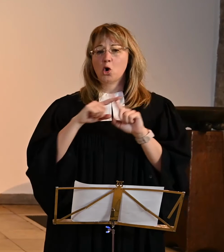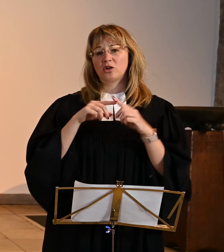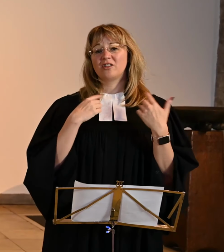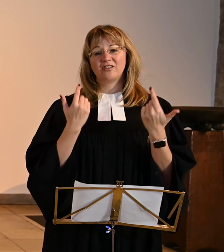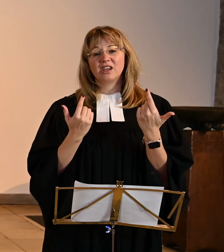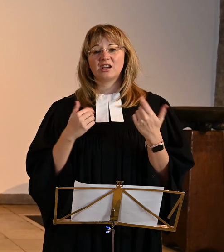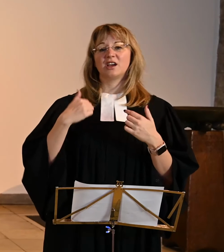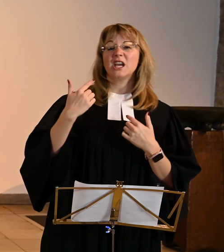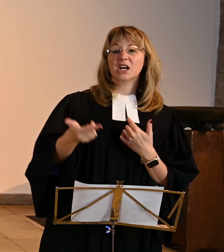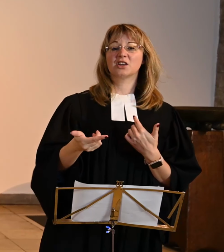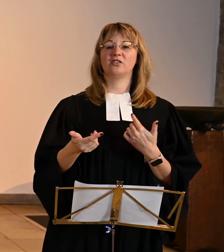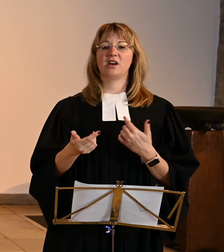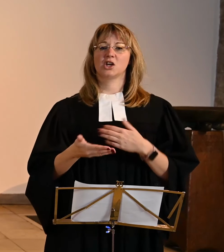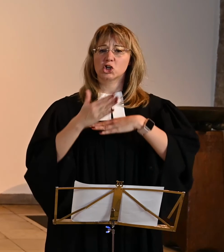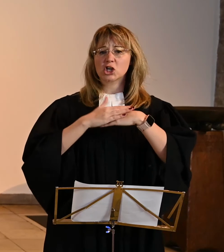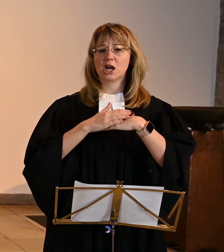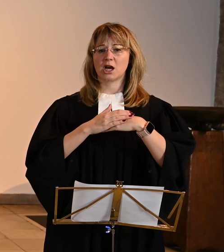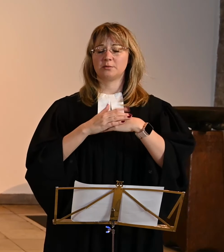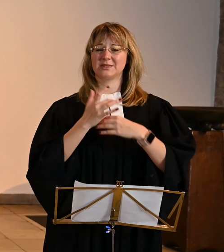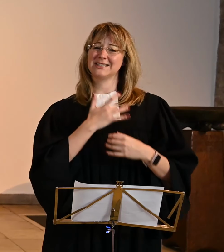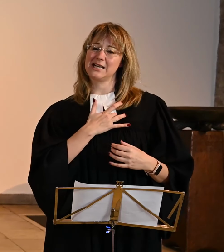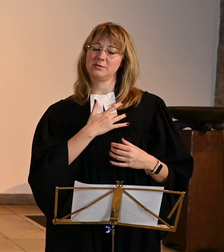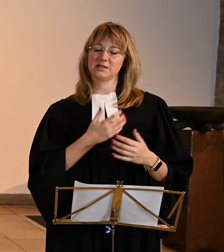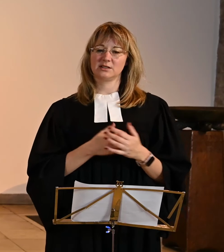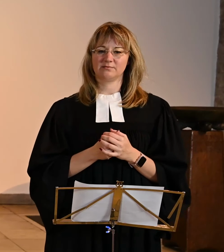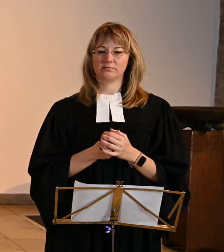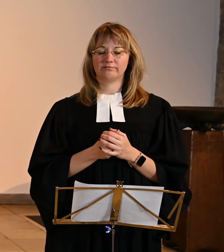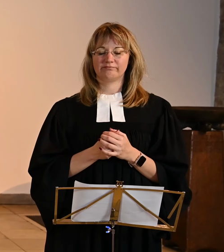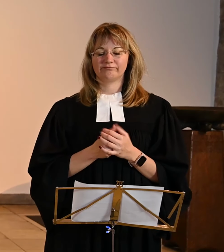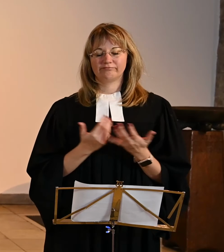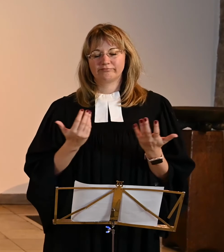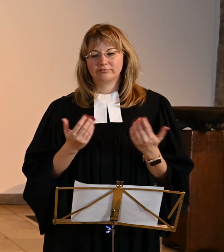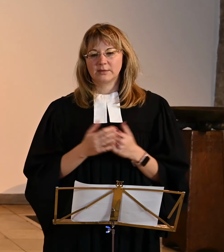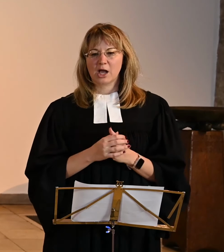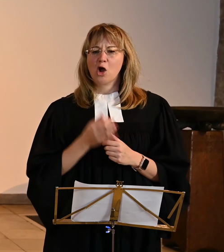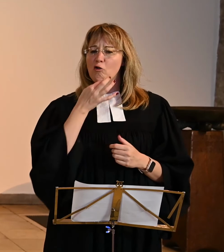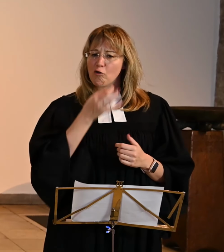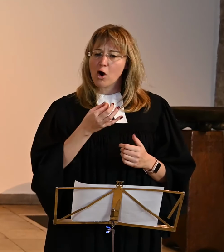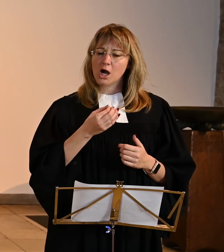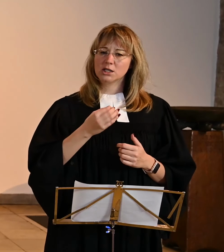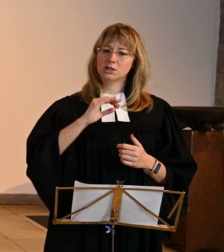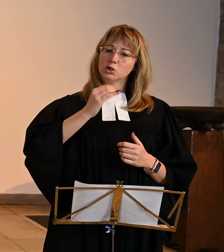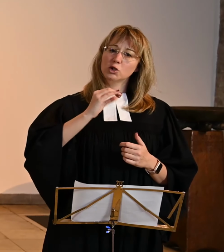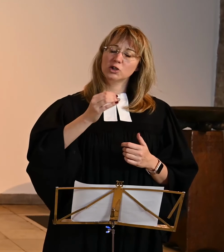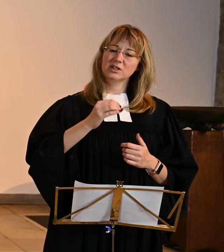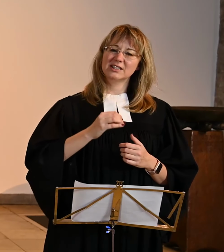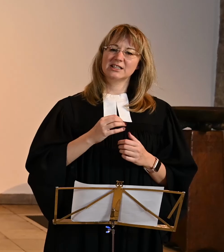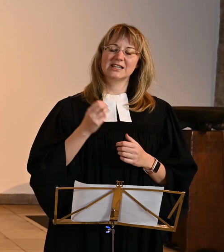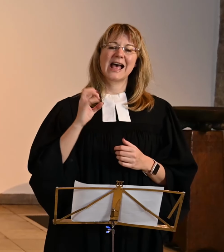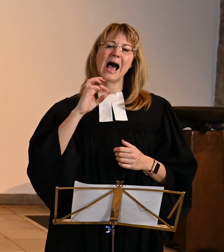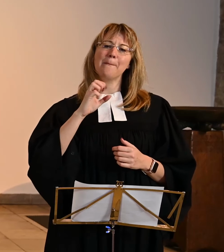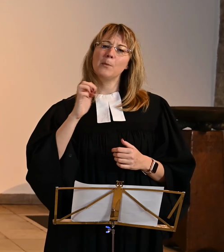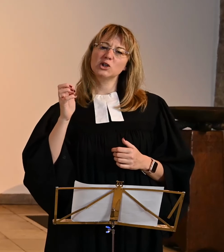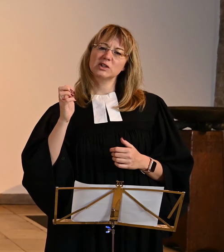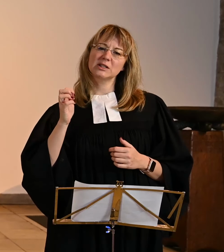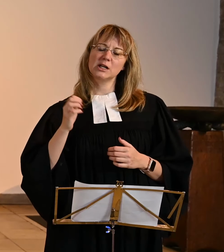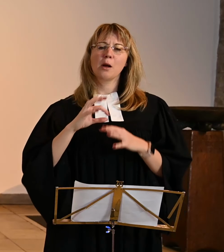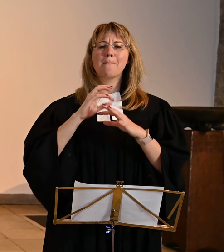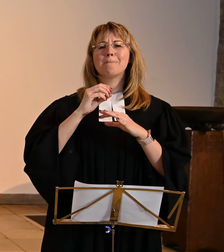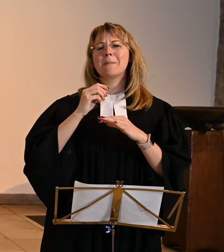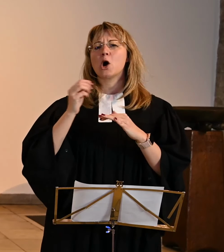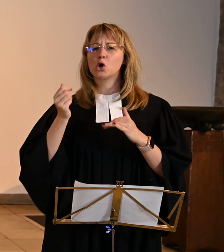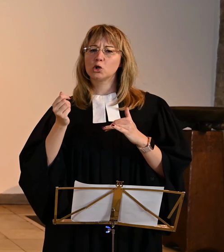müssen. Da ist es tröstlich, die Worte des Apostels Paulus zu hören, gerade in der Lesung